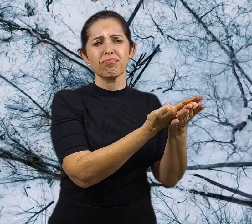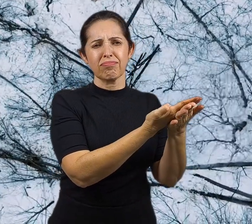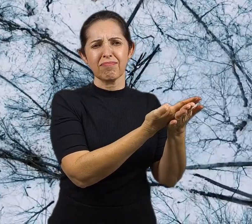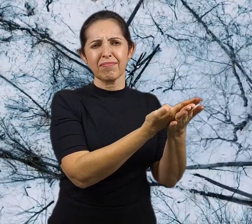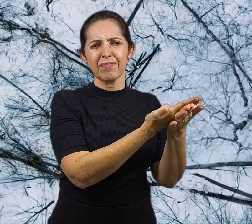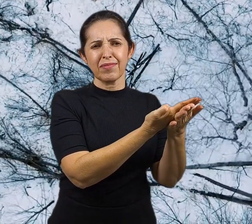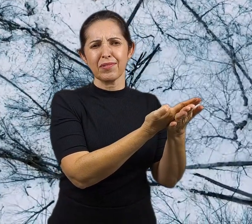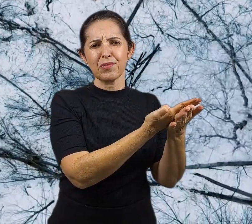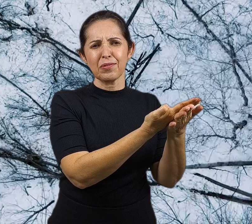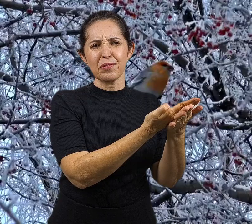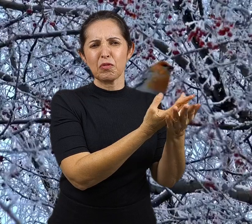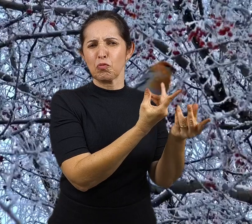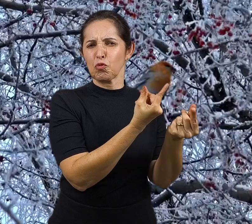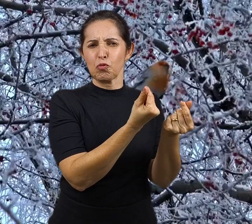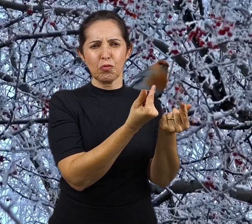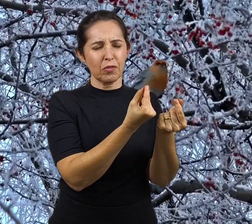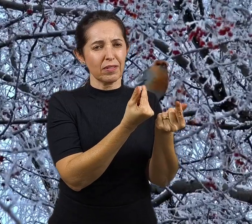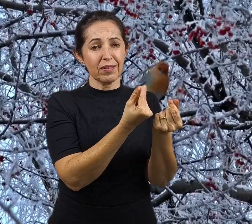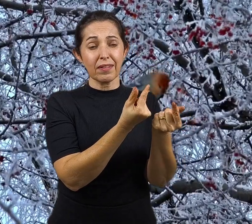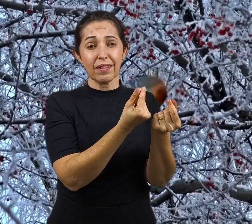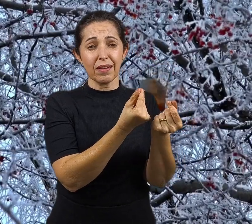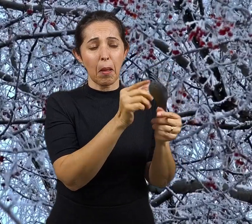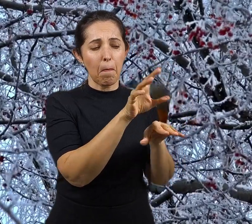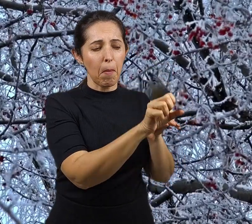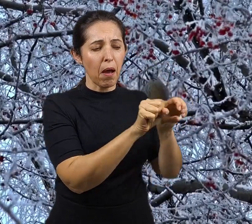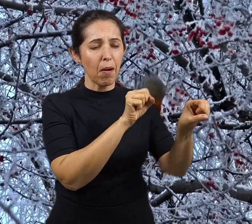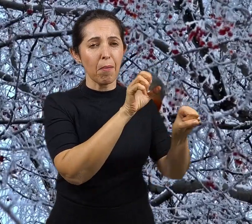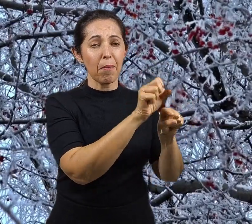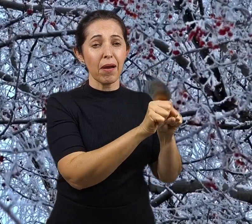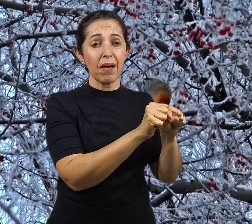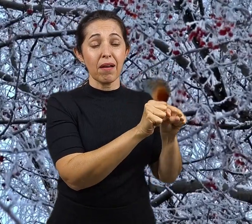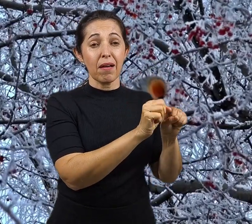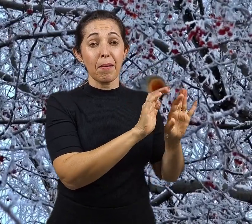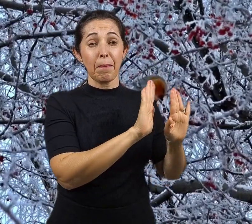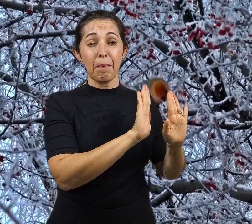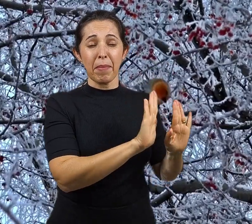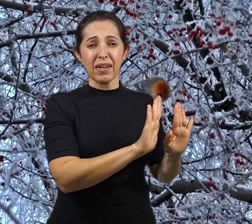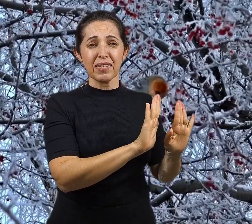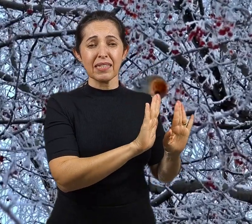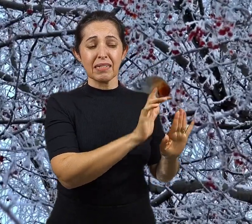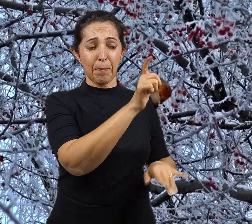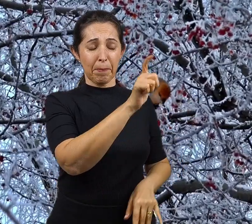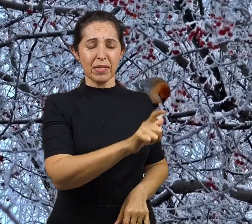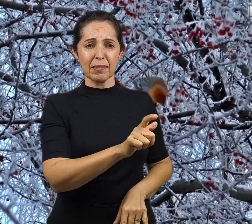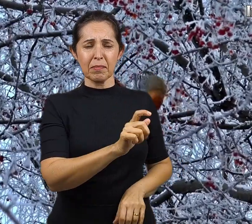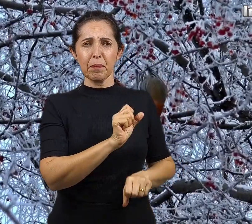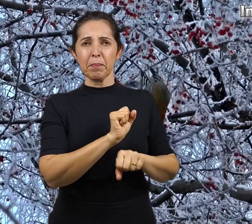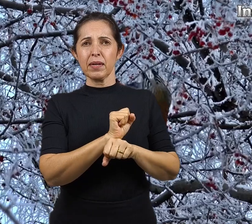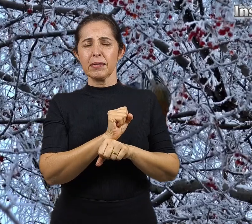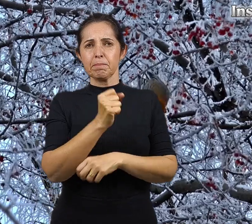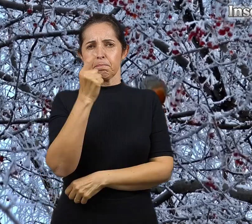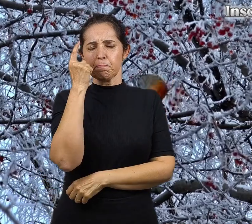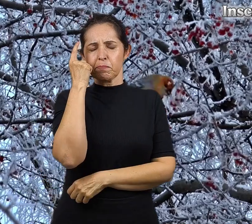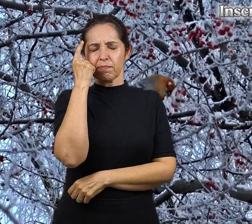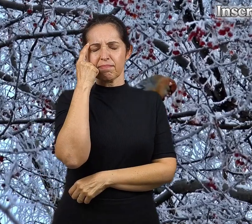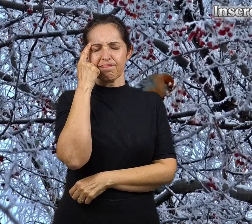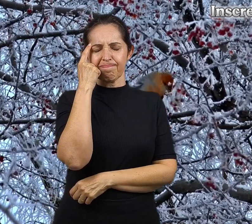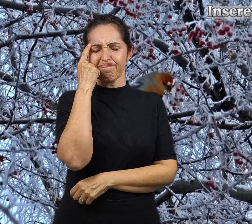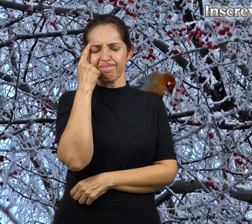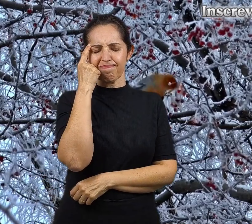e chega num momento da vida, a pessoa percebe que aquilo não valeu muita coisa, quase